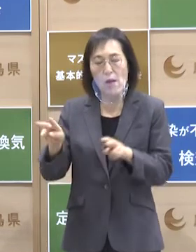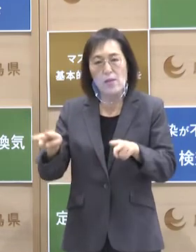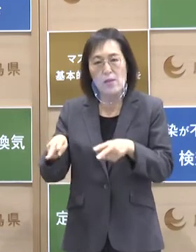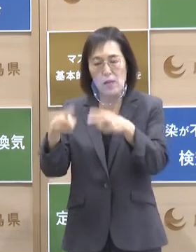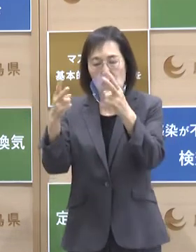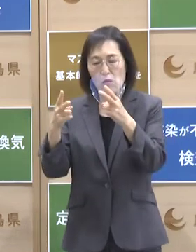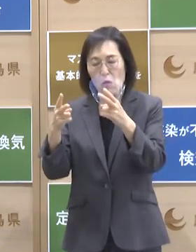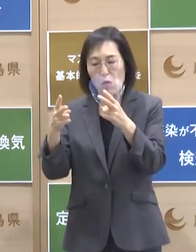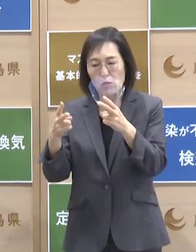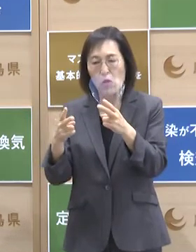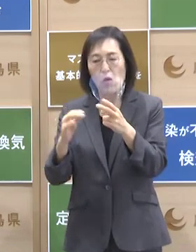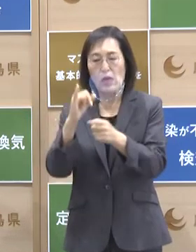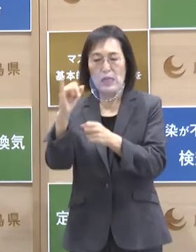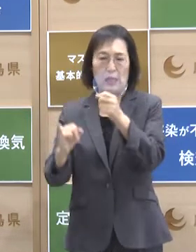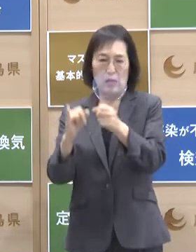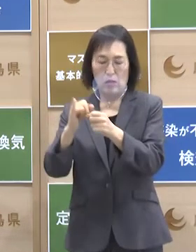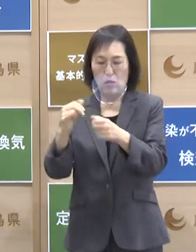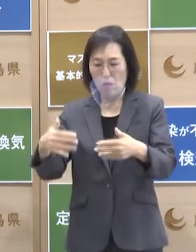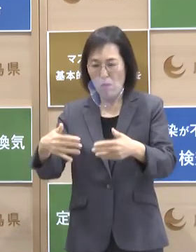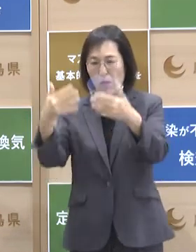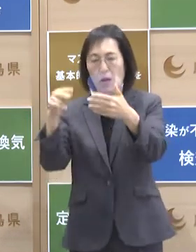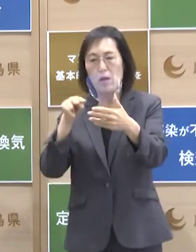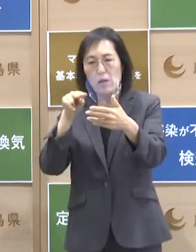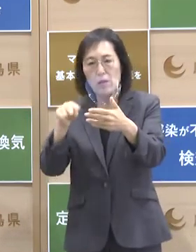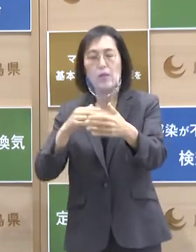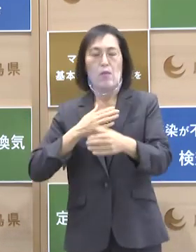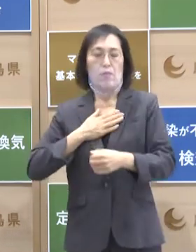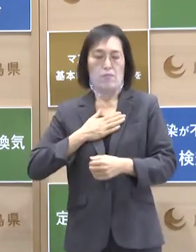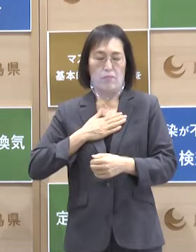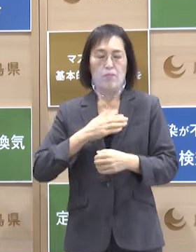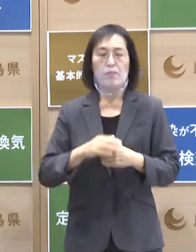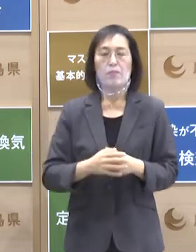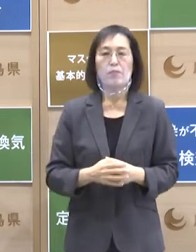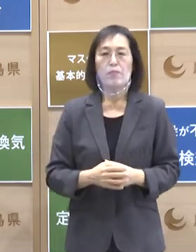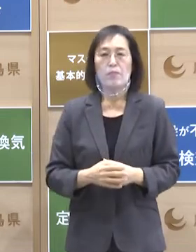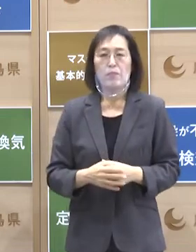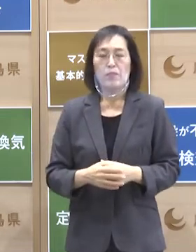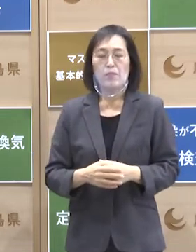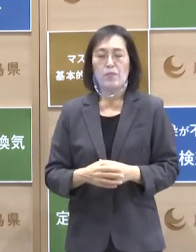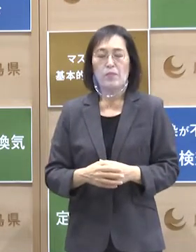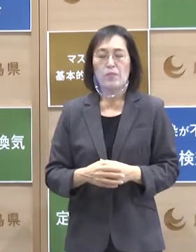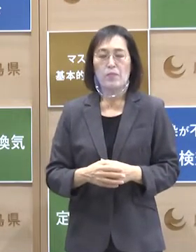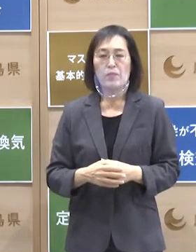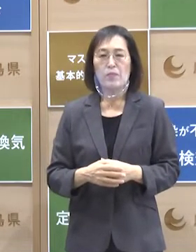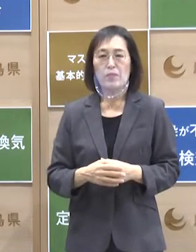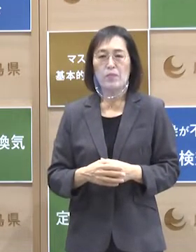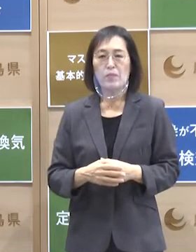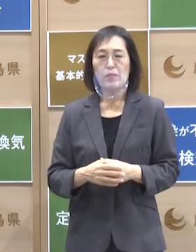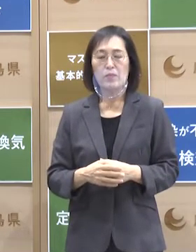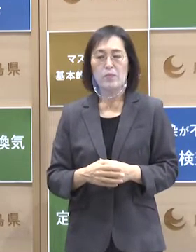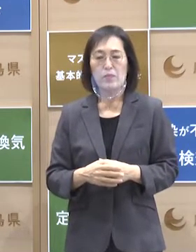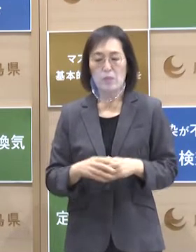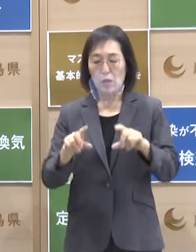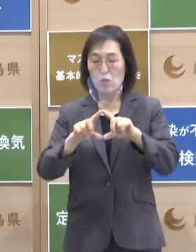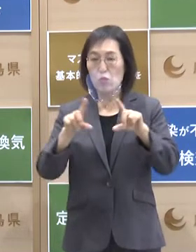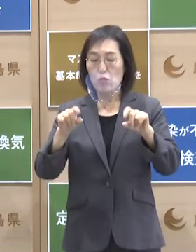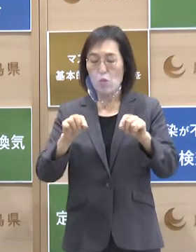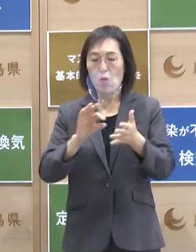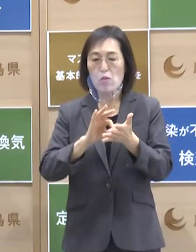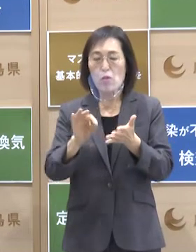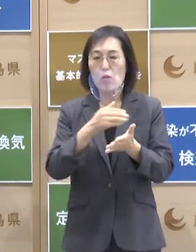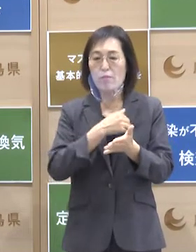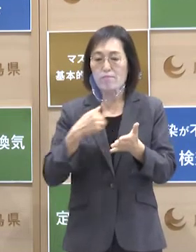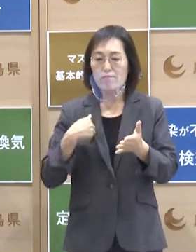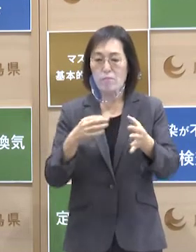イトでご確認いただければと思いますが、またクーポンの利用可能な